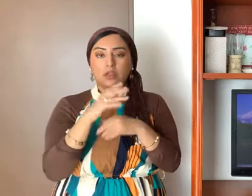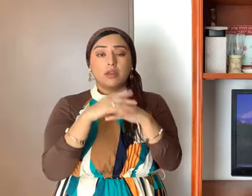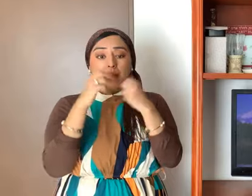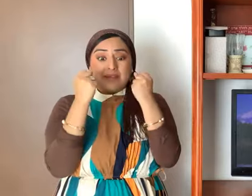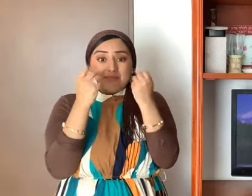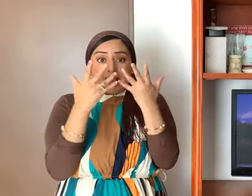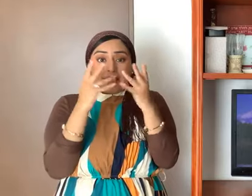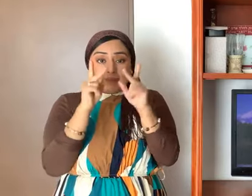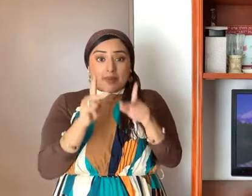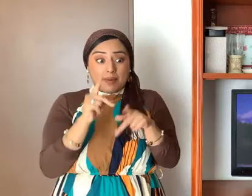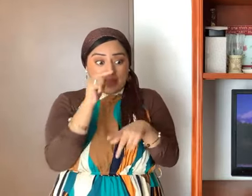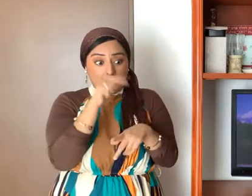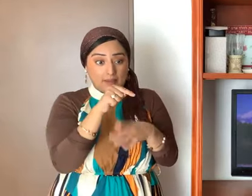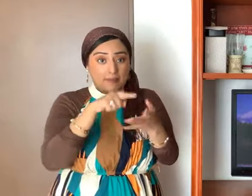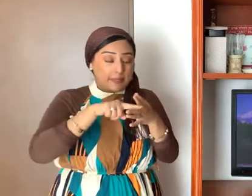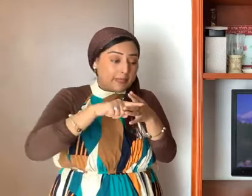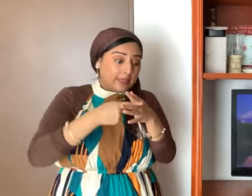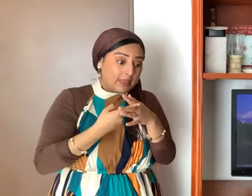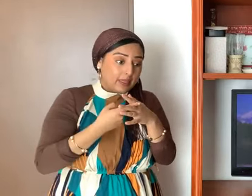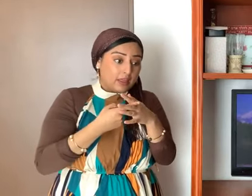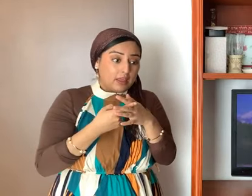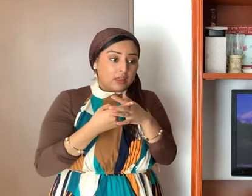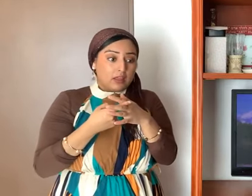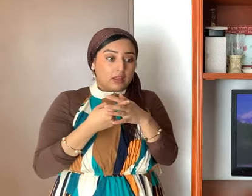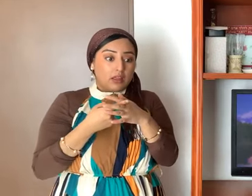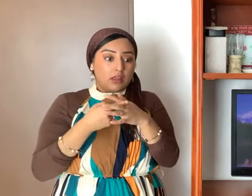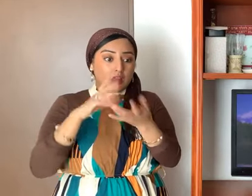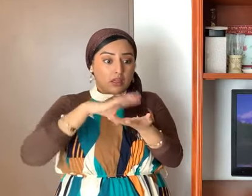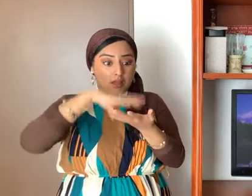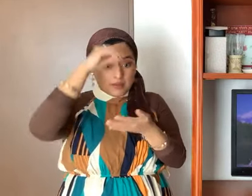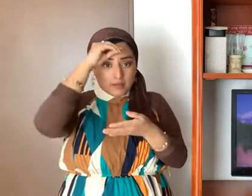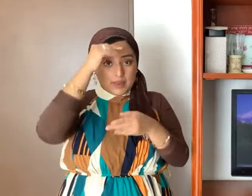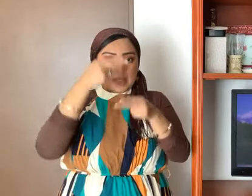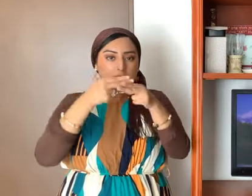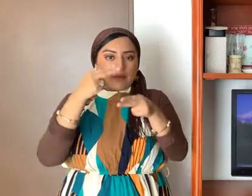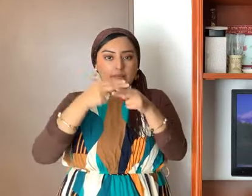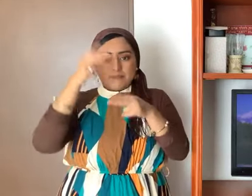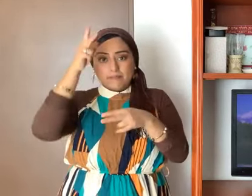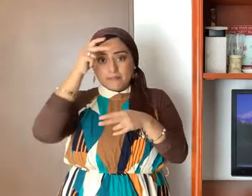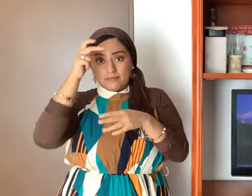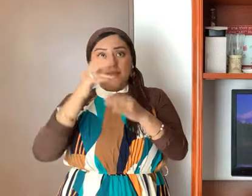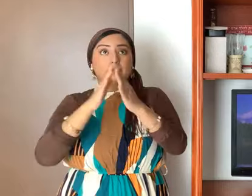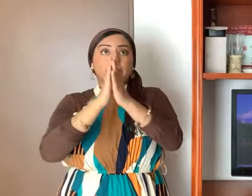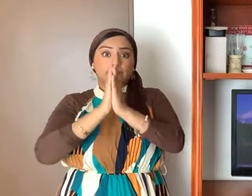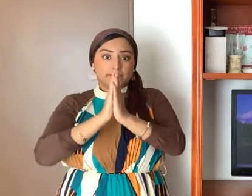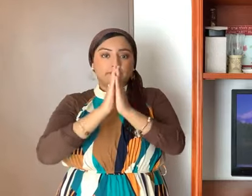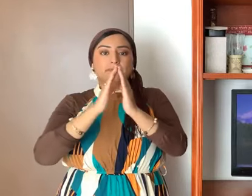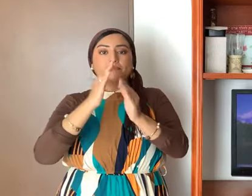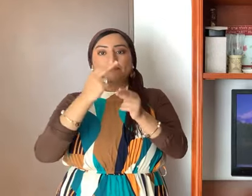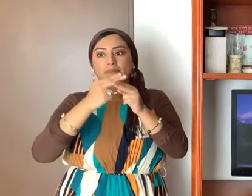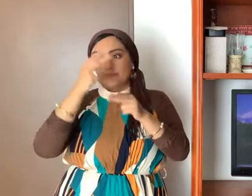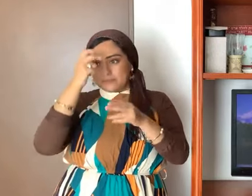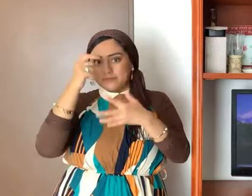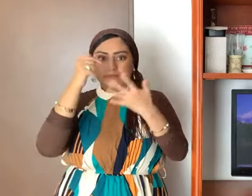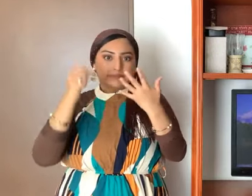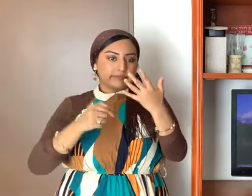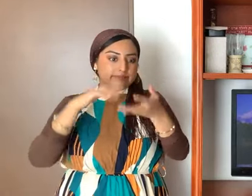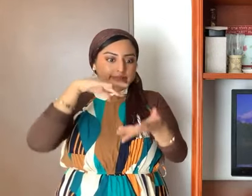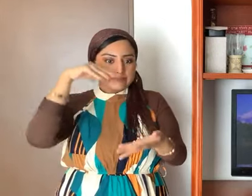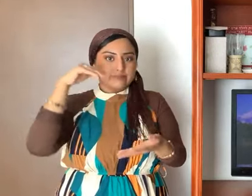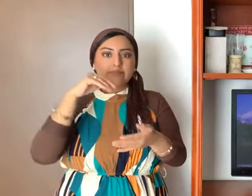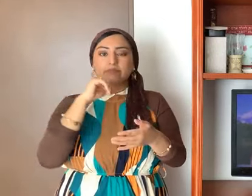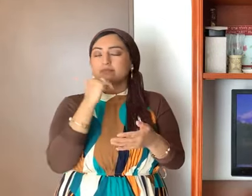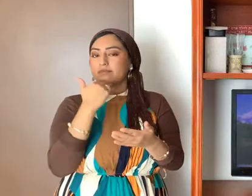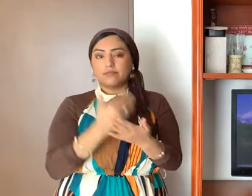mucha gente de ahí está empezando a aprenderse los nombres de los demonios y a empezar a estudiar cosas que no